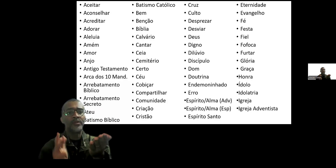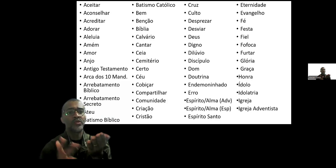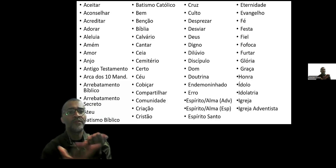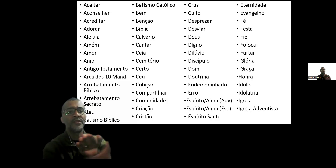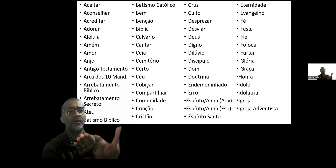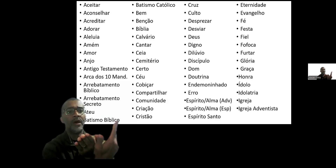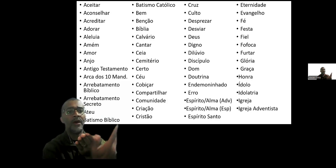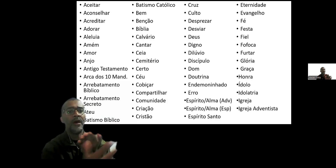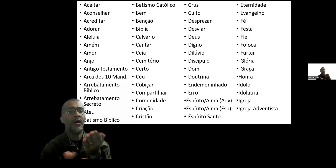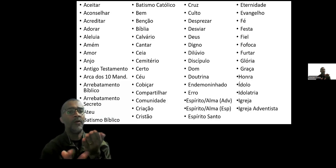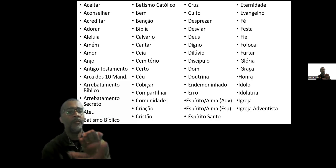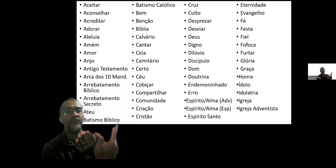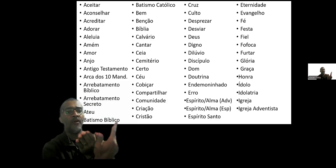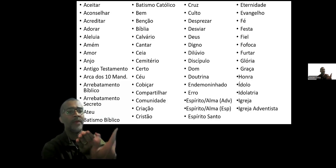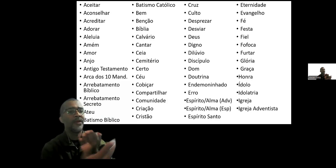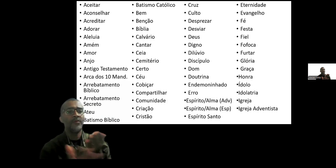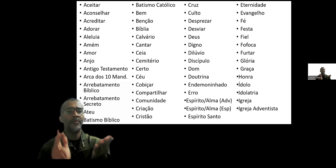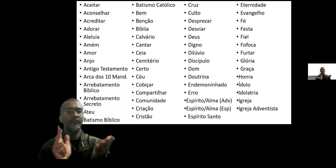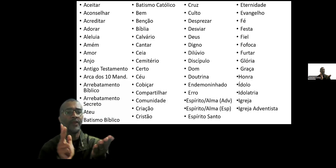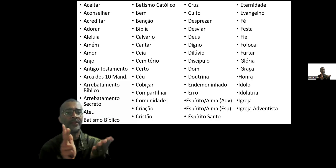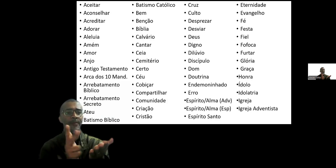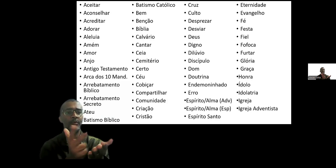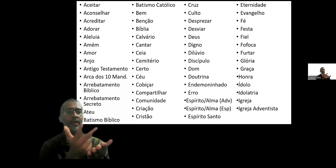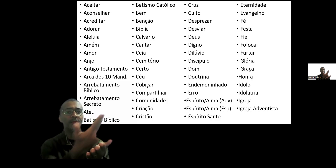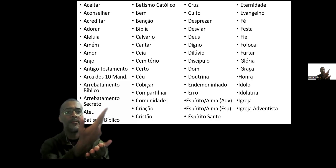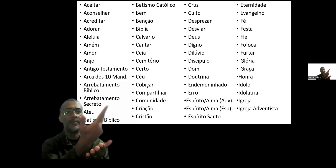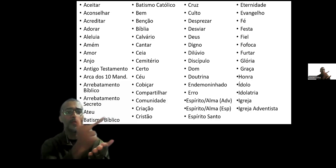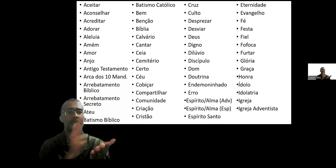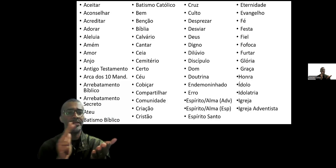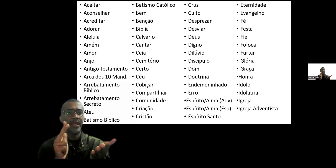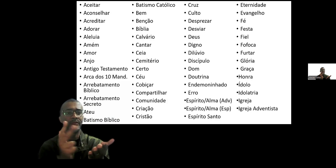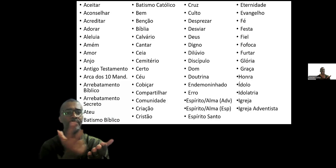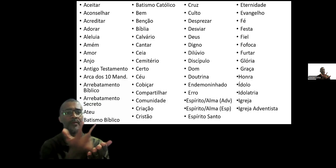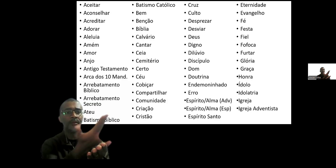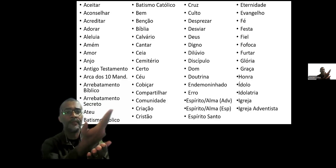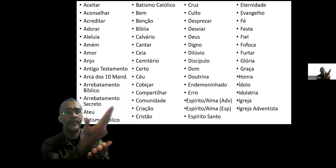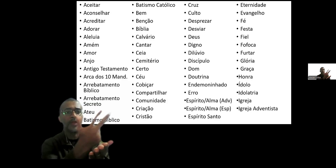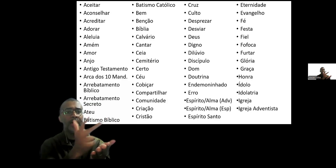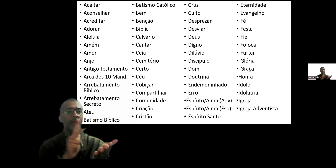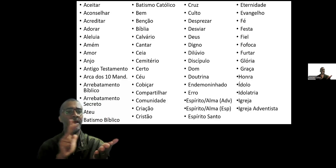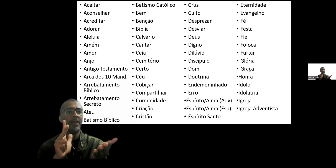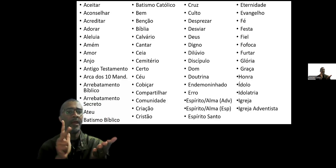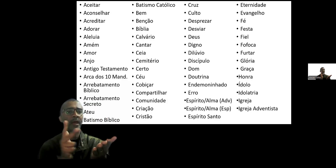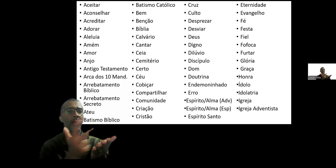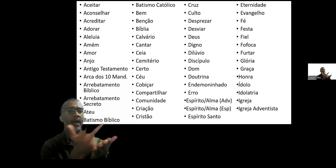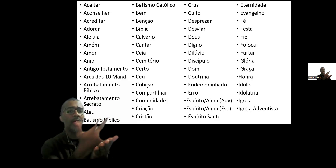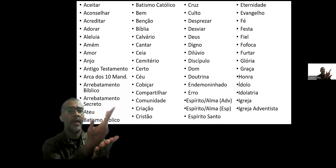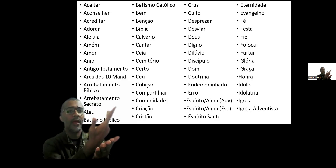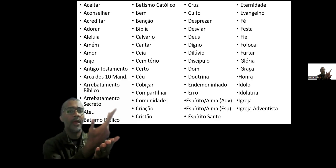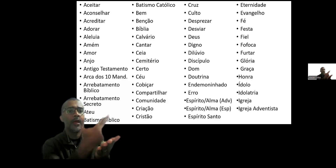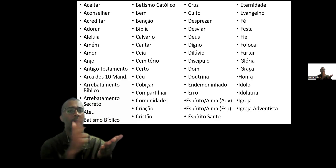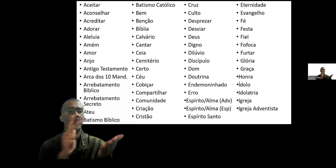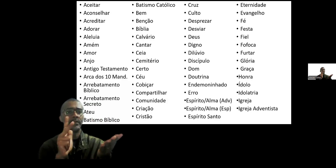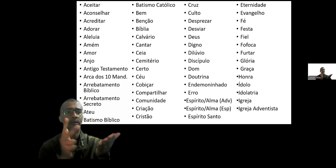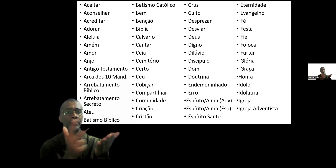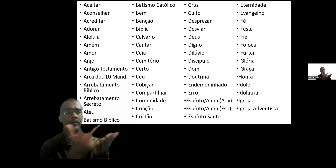Eu vi pessoas fazendo por fora, mas não é por fora, tá? É por dentro da Bíblia. Ela sai de dentro da Bíblia, tá?